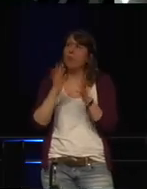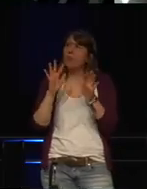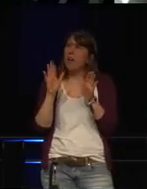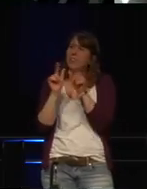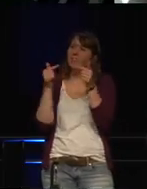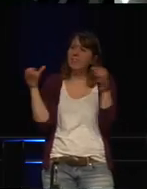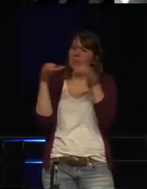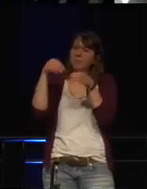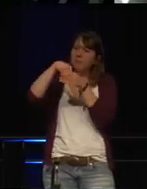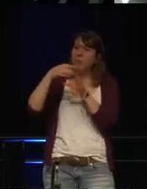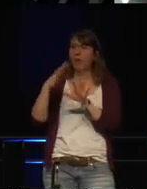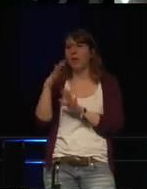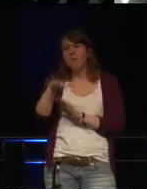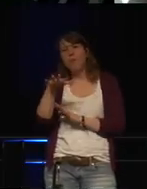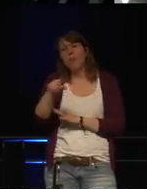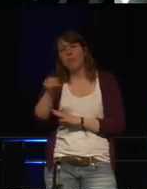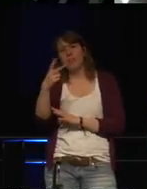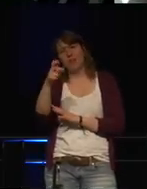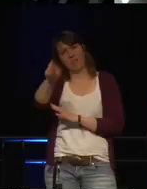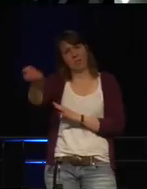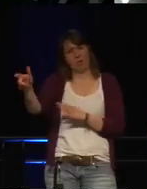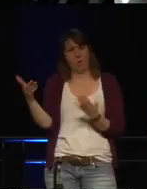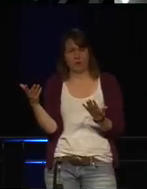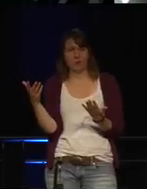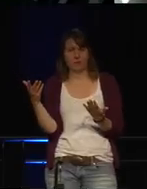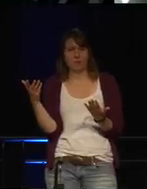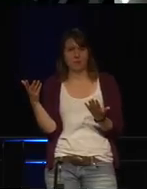de momento es un equipo de más o menos 15 a 20 personas